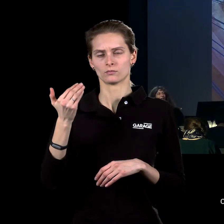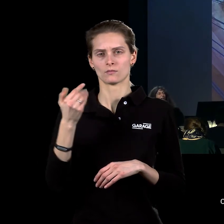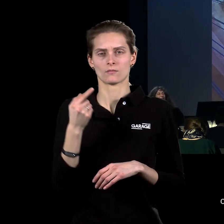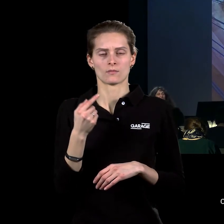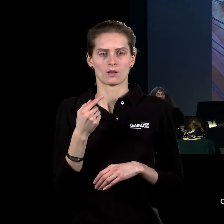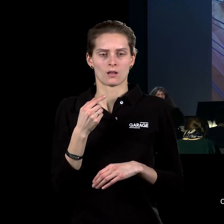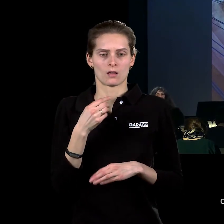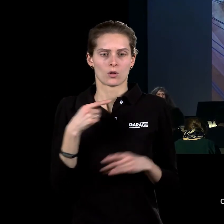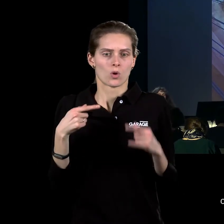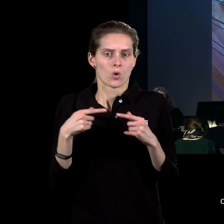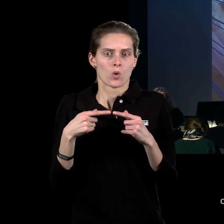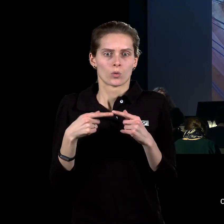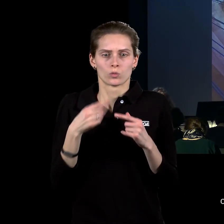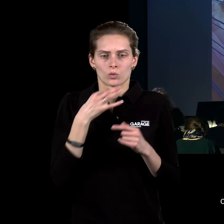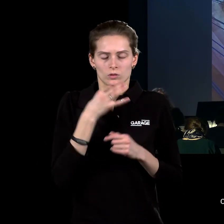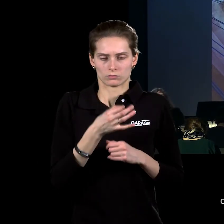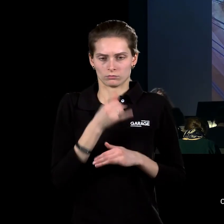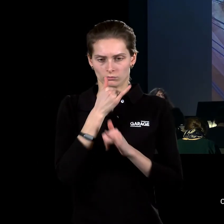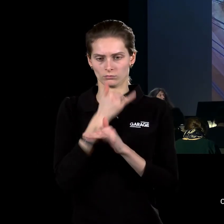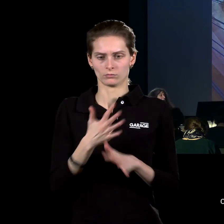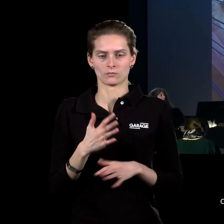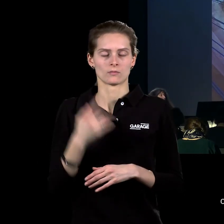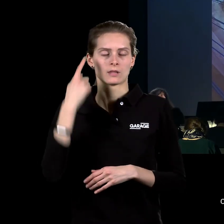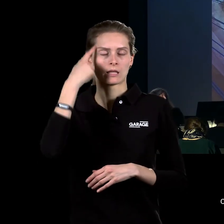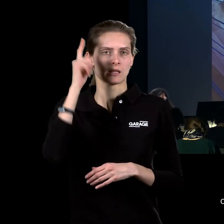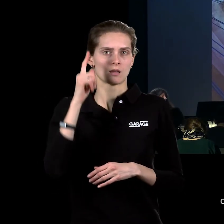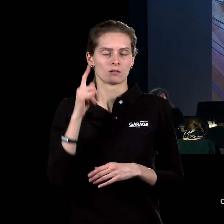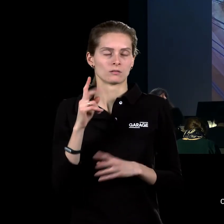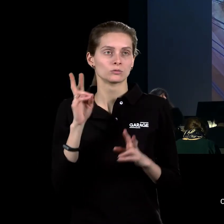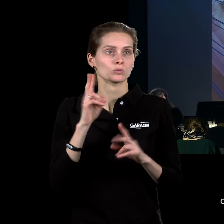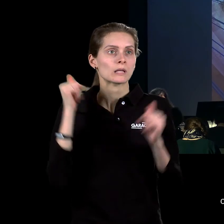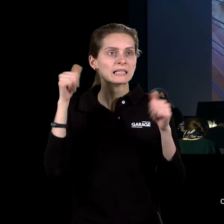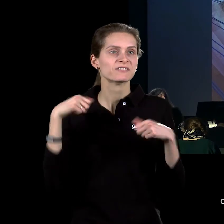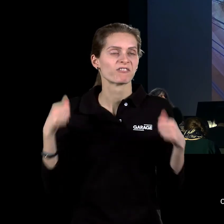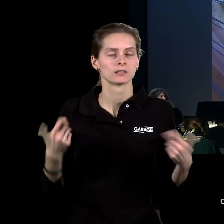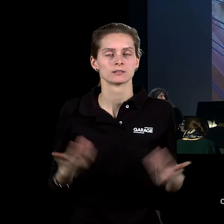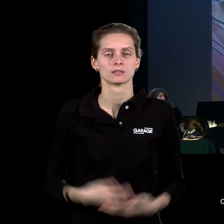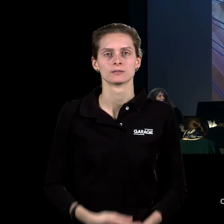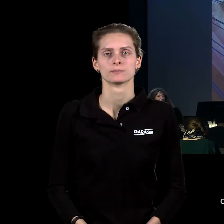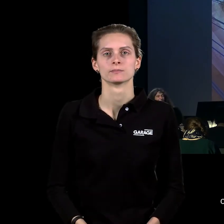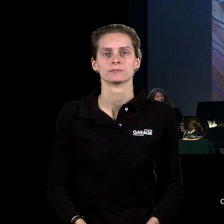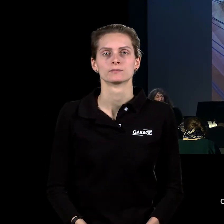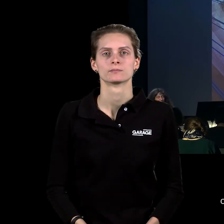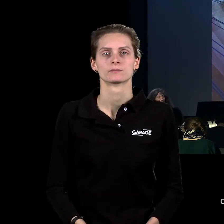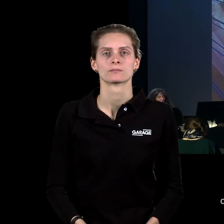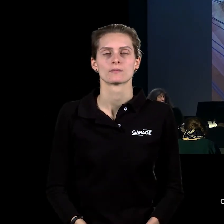непредсказуемости, да? Идее неизведанного. Для Гессе было, как бы она как бы